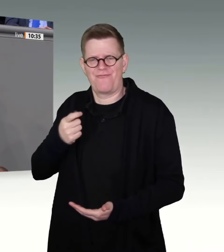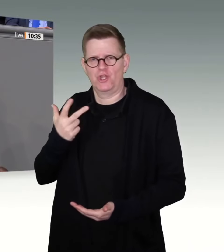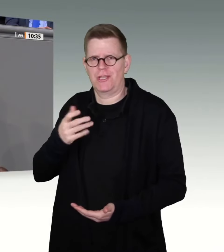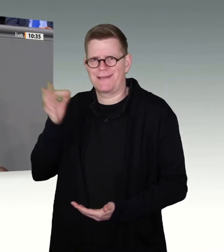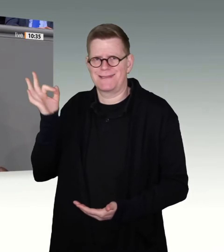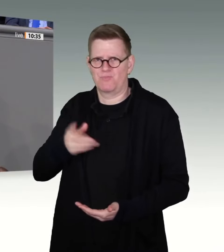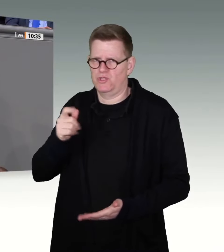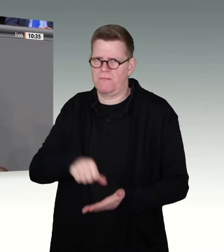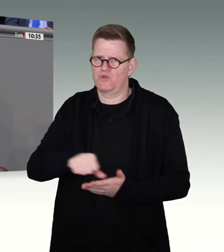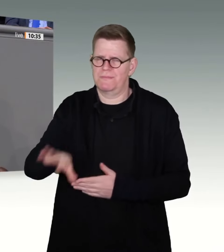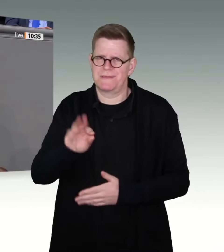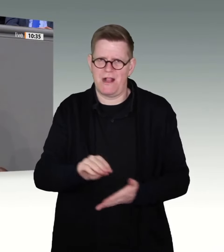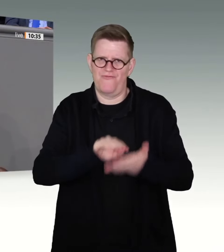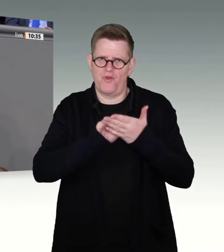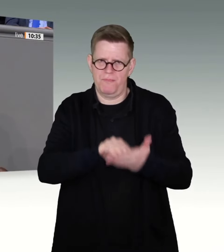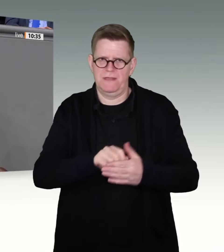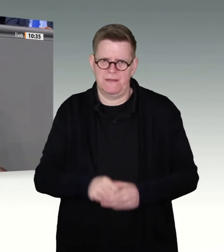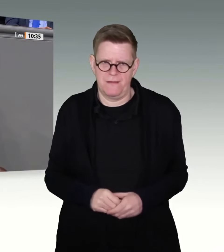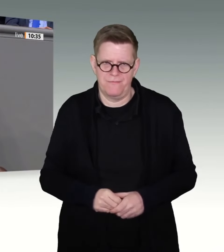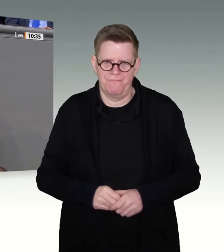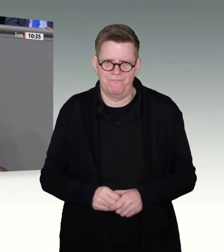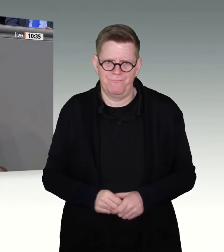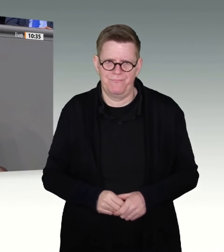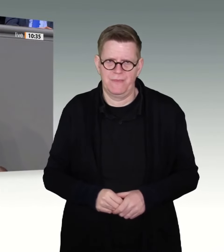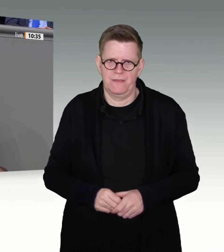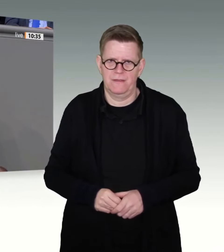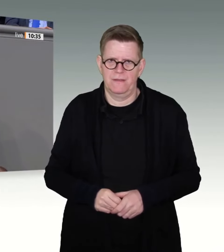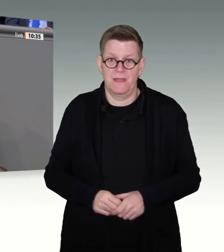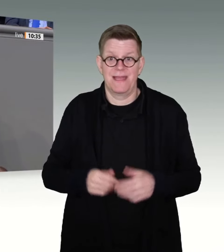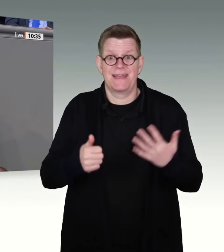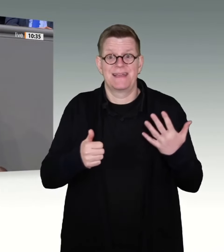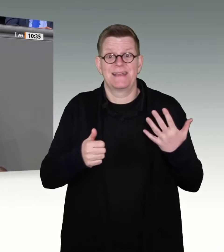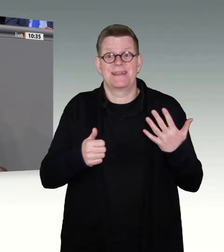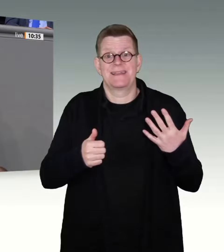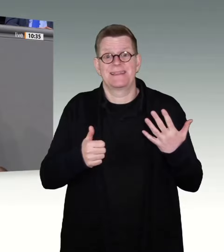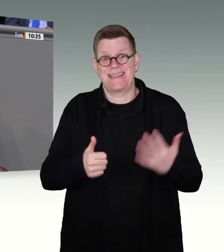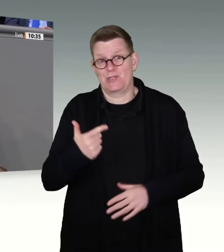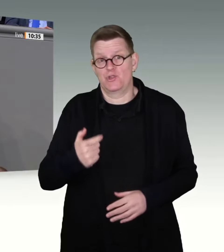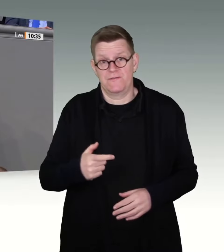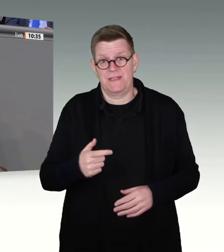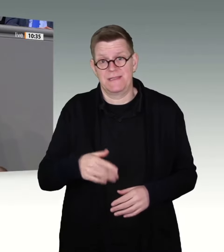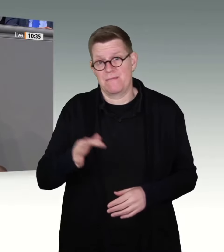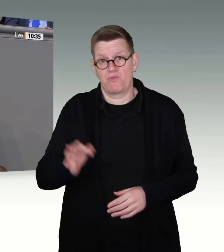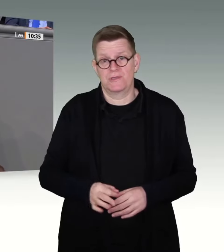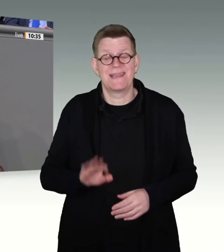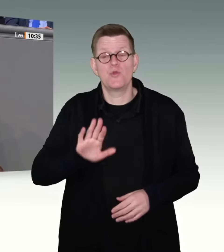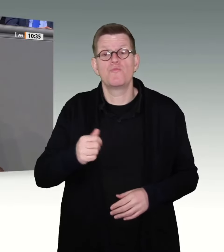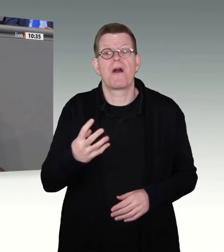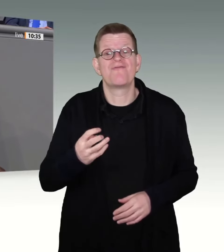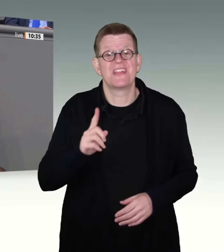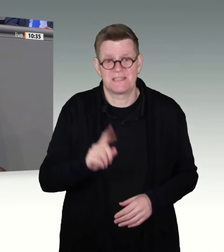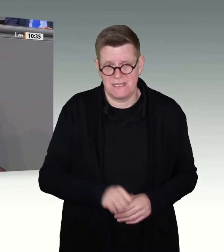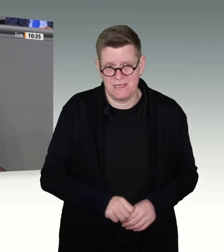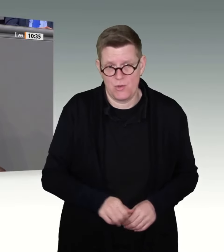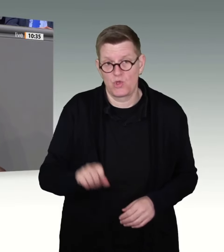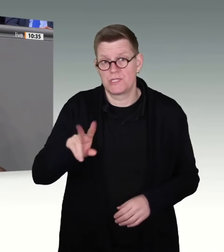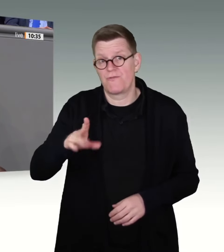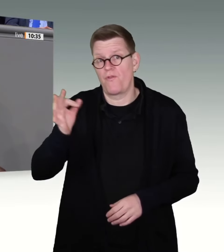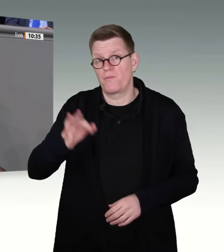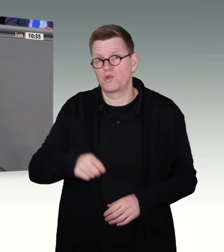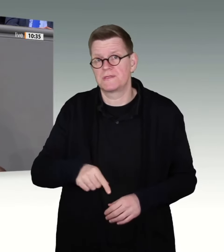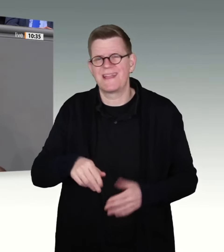26 Prozent über 40 und 12 Prozent sogar mehr als die Hälfte vom Netto. Und so ist der